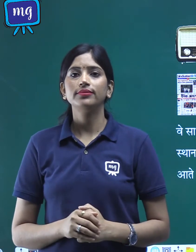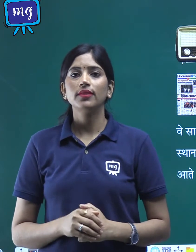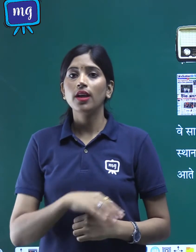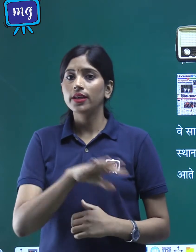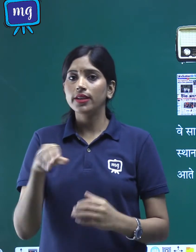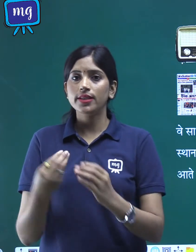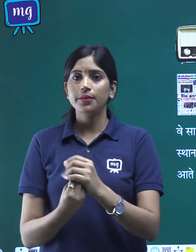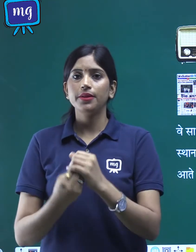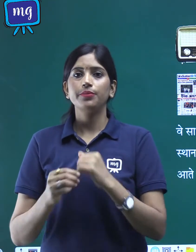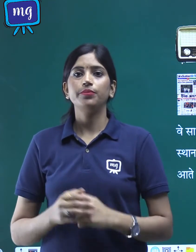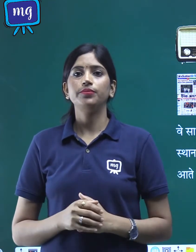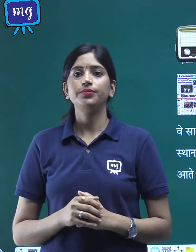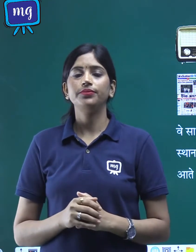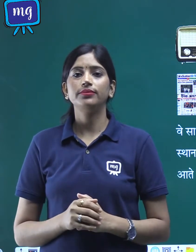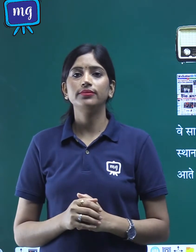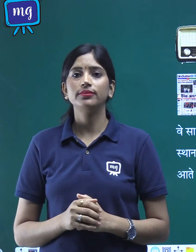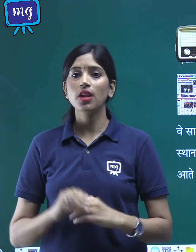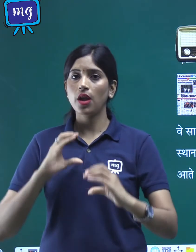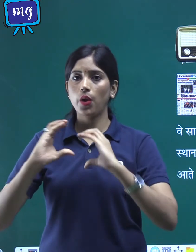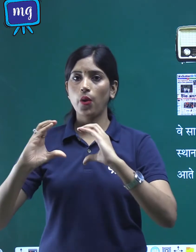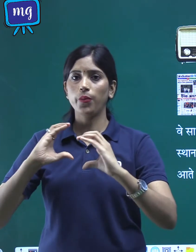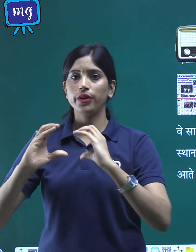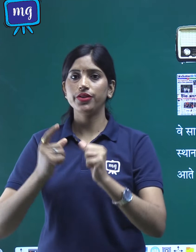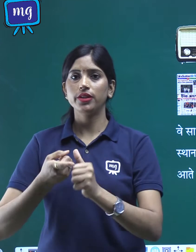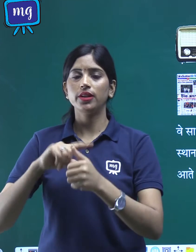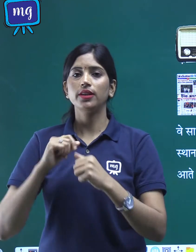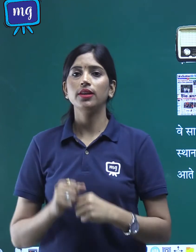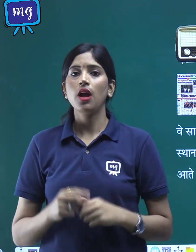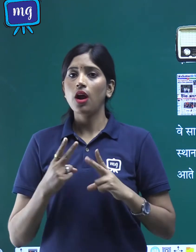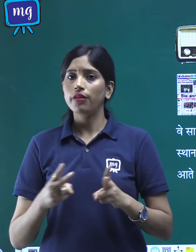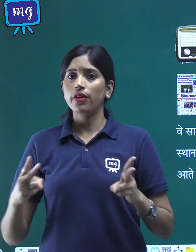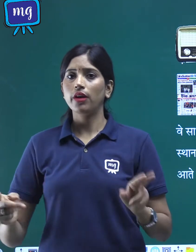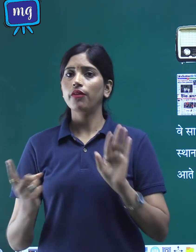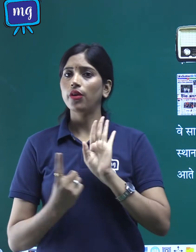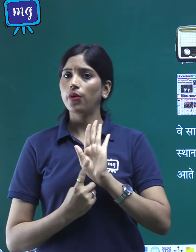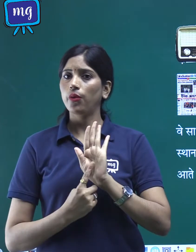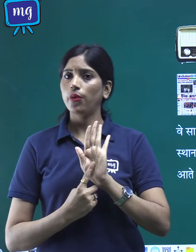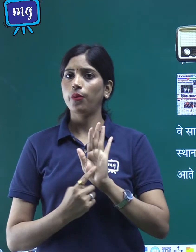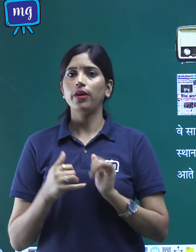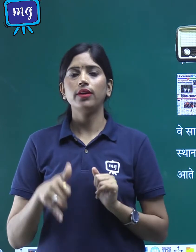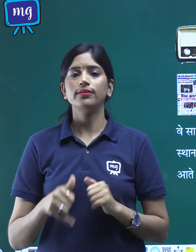ये सभी संचार के साधन हैं।